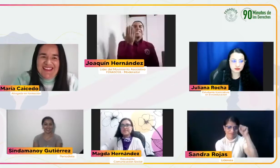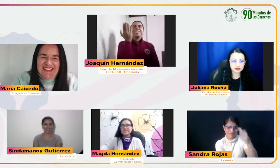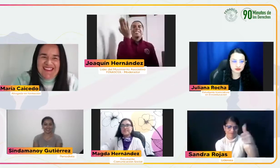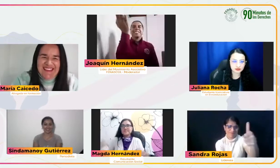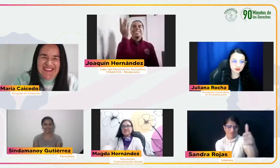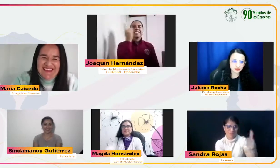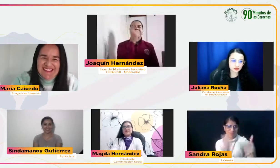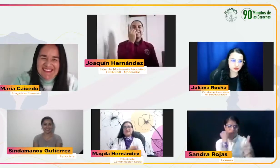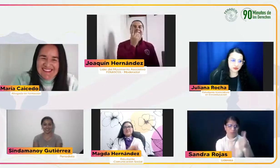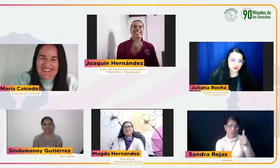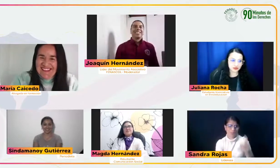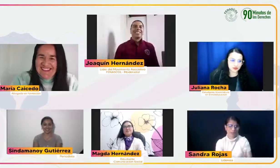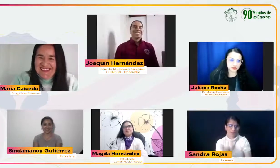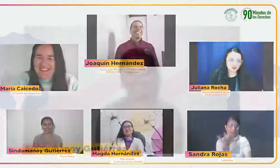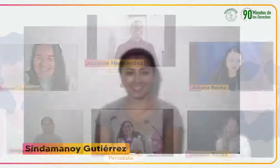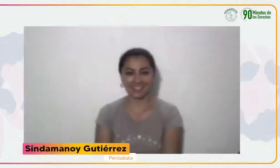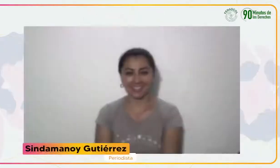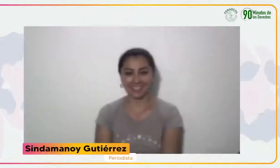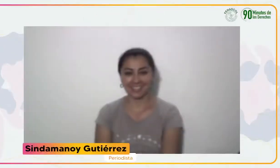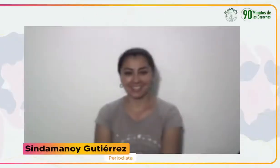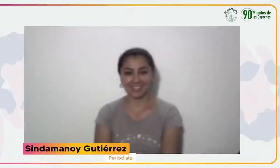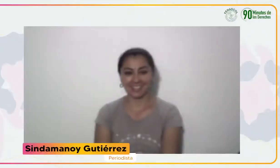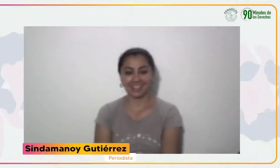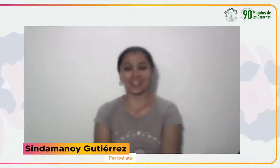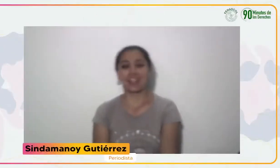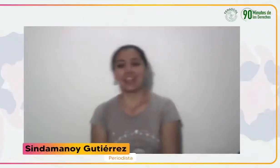Sí, correcto. Contigo, Sandra, también concluiríamos esta ronda.